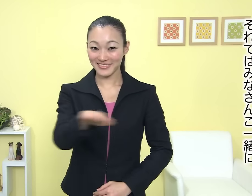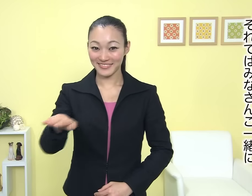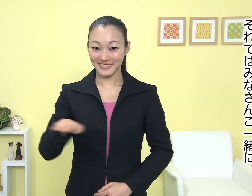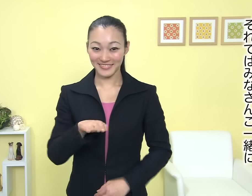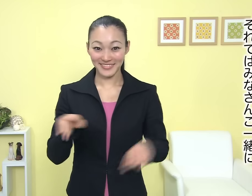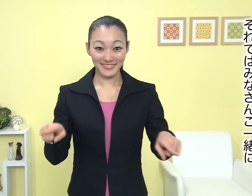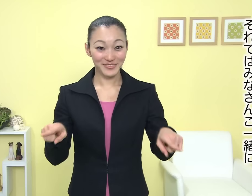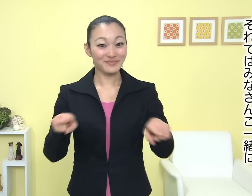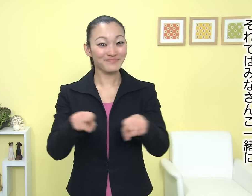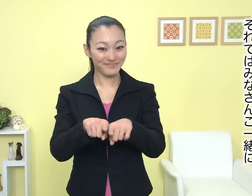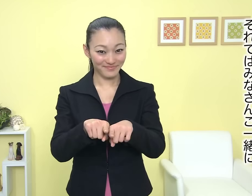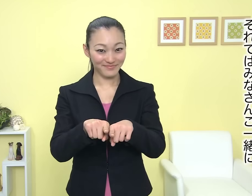それでは皆さんご一緒に、